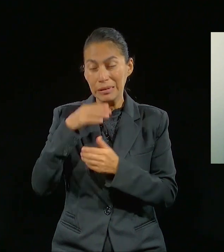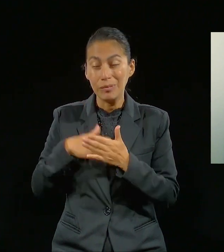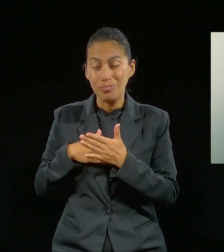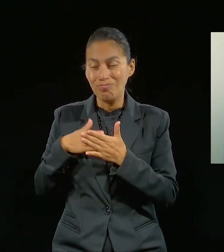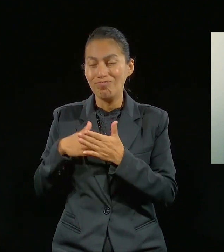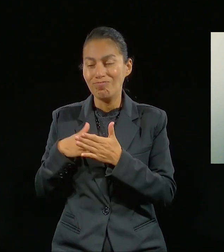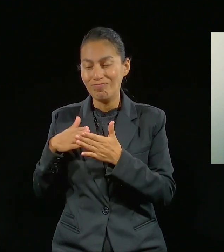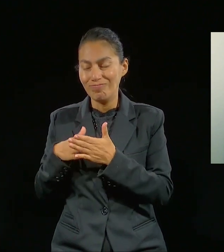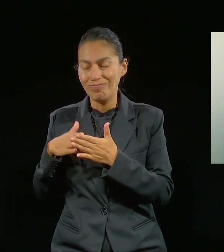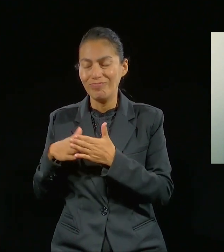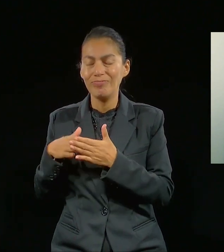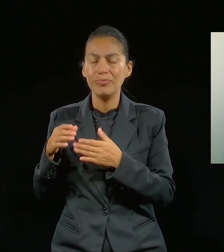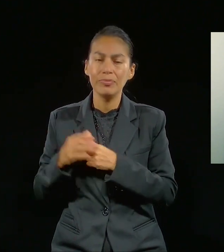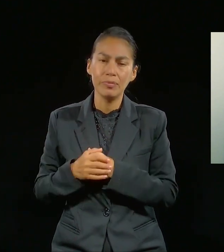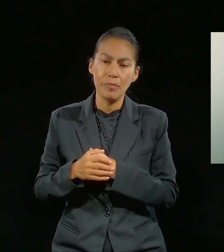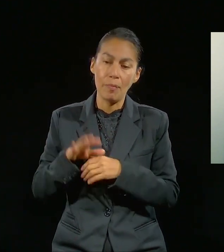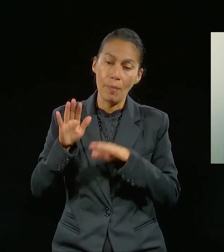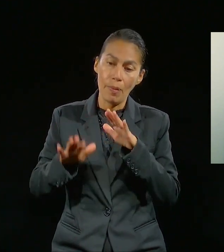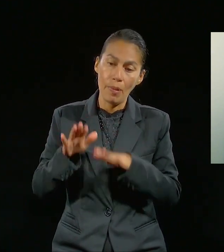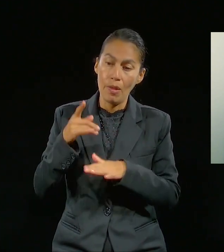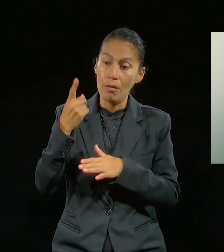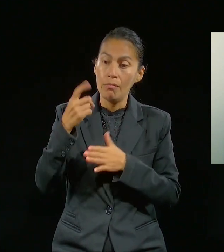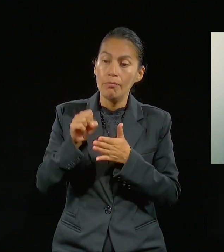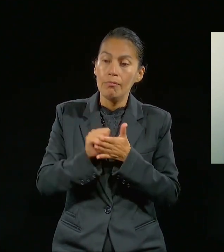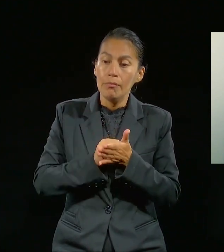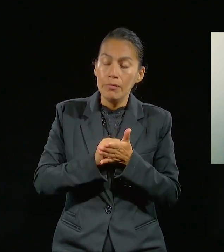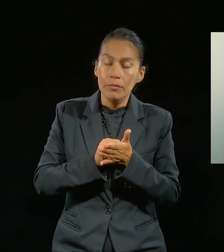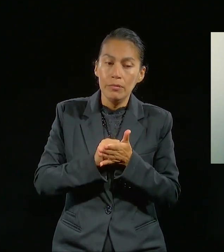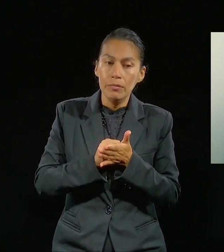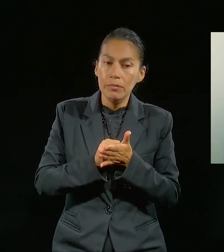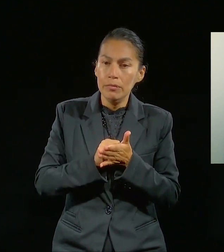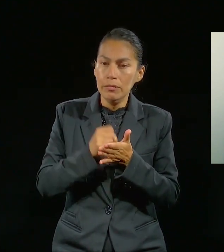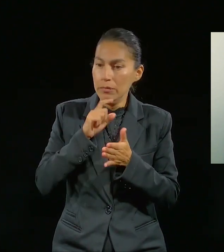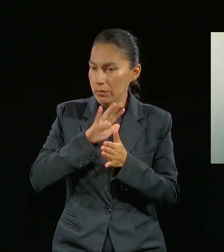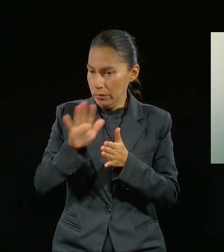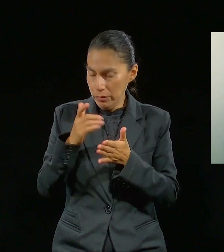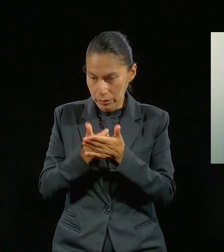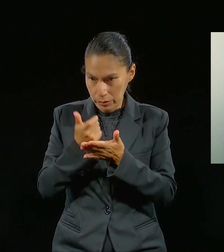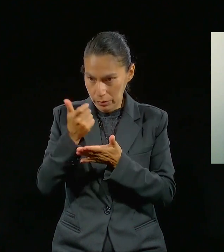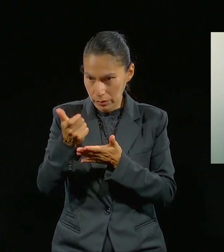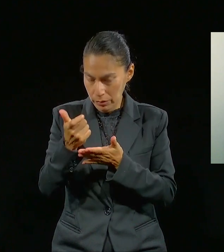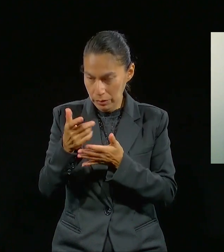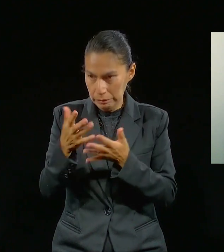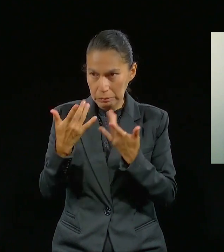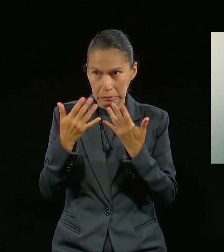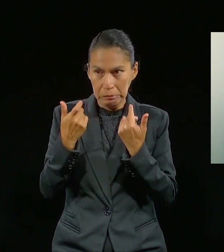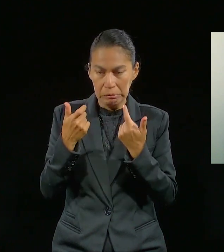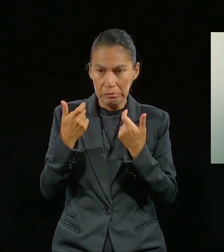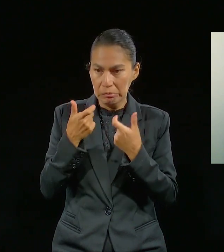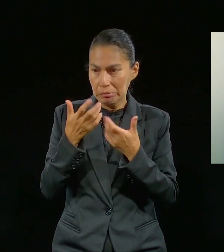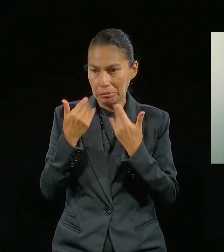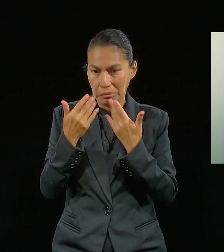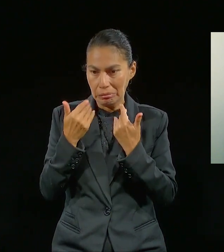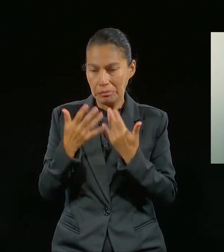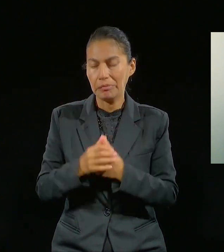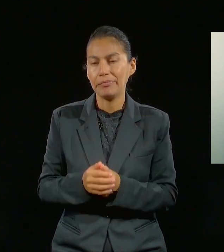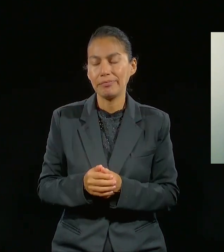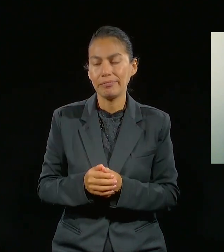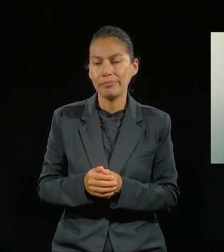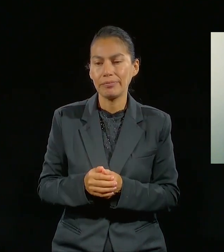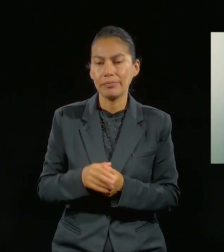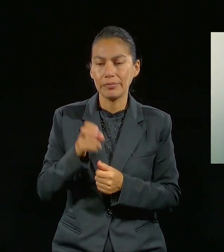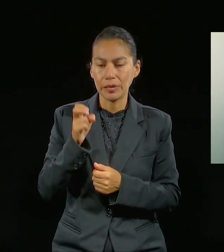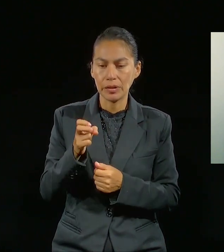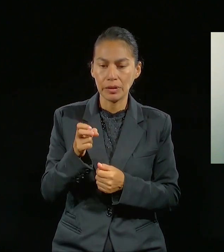Y mi hijo y yo decíamos, vamos a orar porque nos falta un mes para cubrirlo, porque cargaba materias y siempre quedaba la